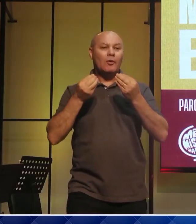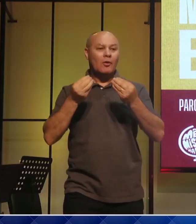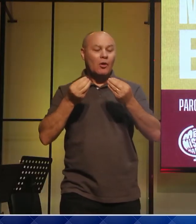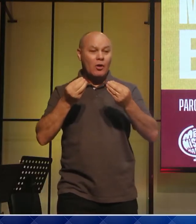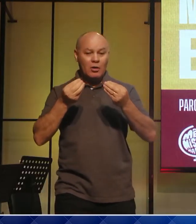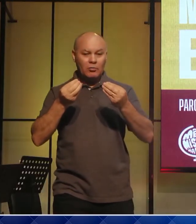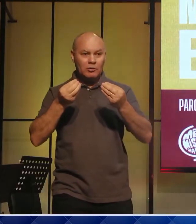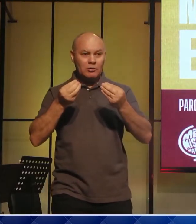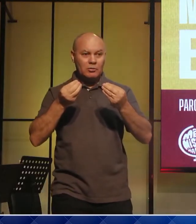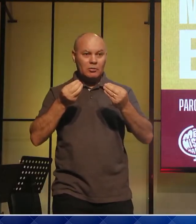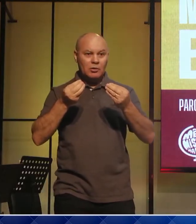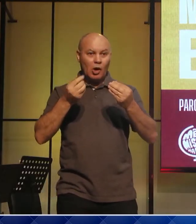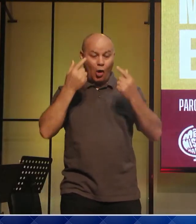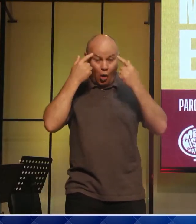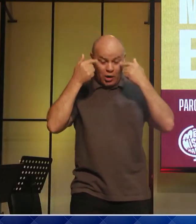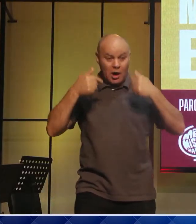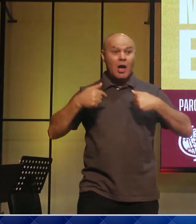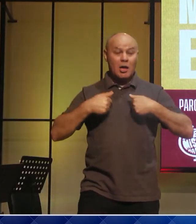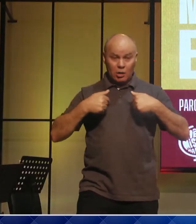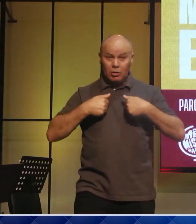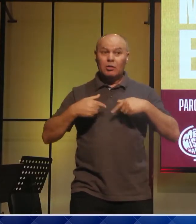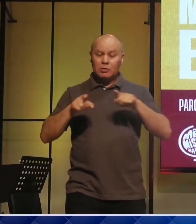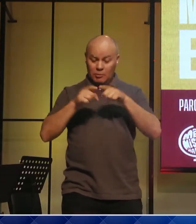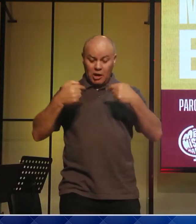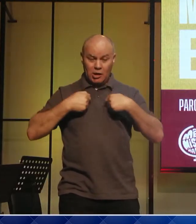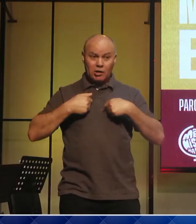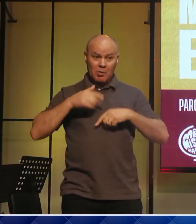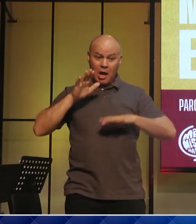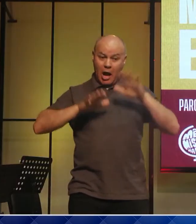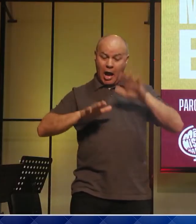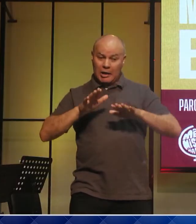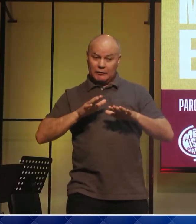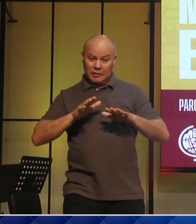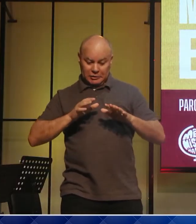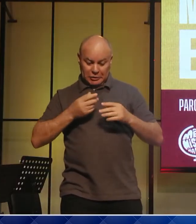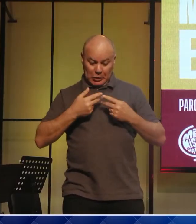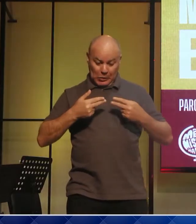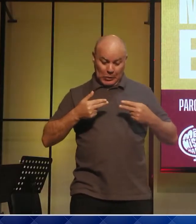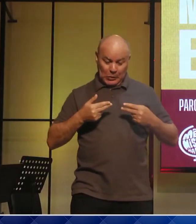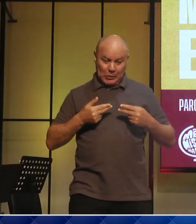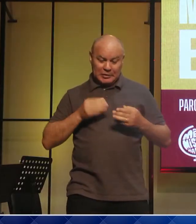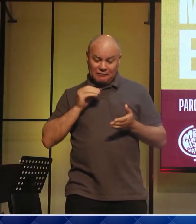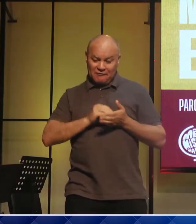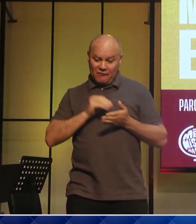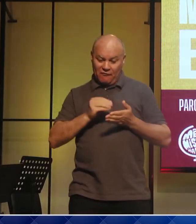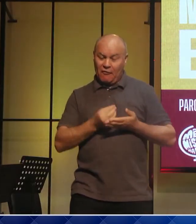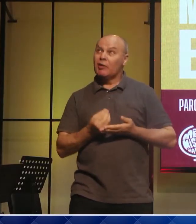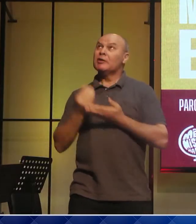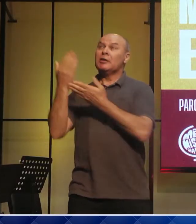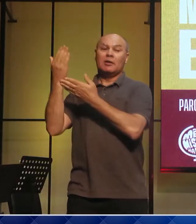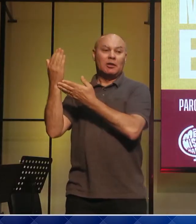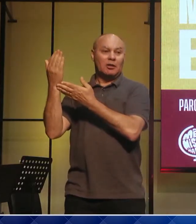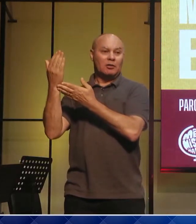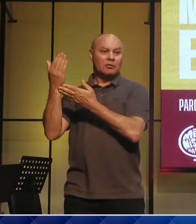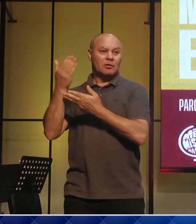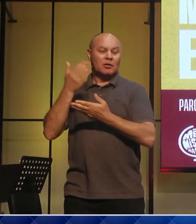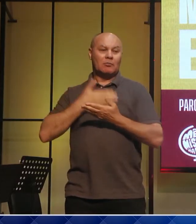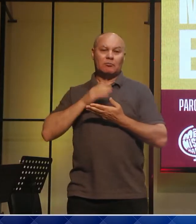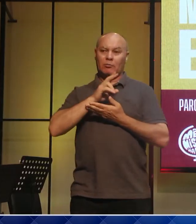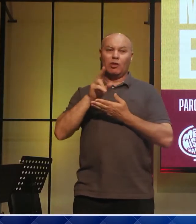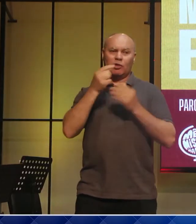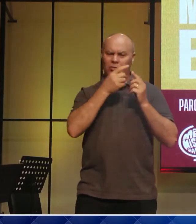Disney que não foi dada a Deus. Acho que é por isso que eu tenho o nome comprido. Eu tenho 5 nomes. Disney, Naftali, Ferreira, Leite e